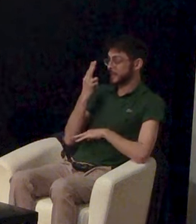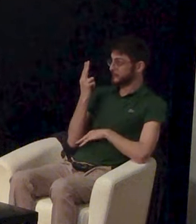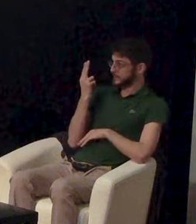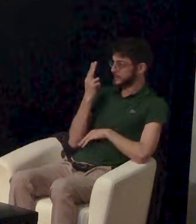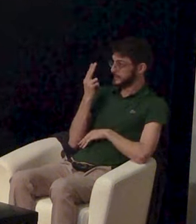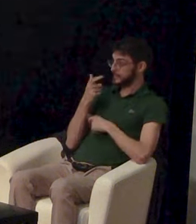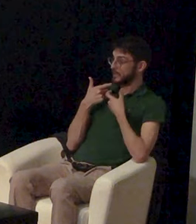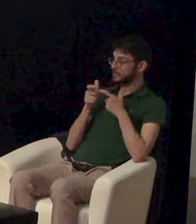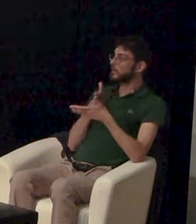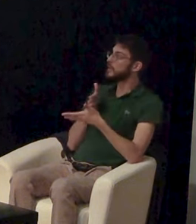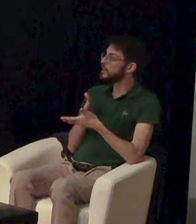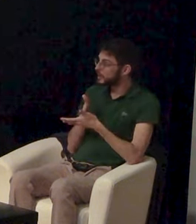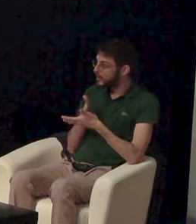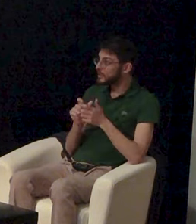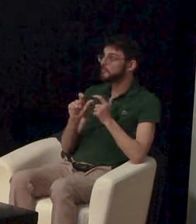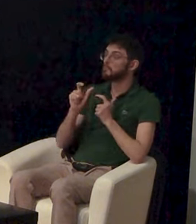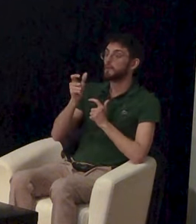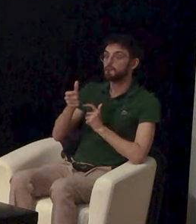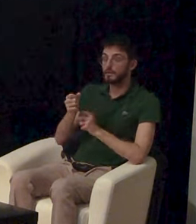Et quand